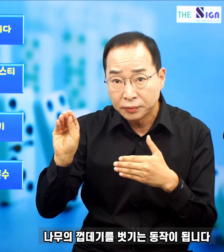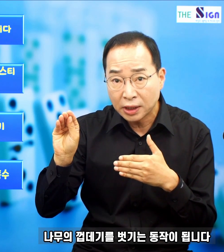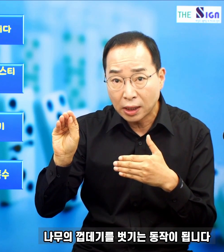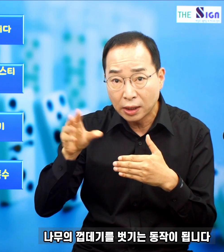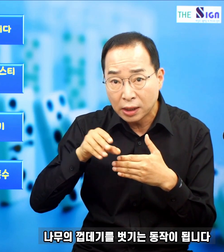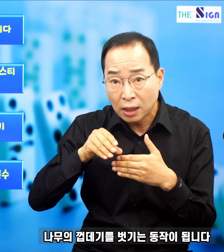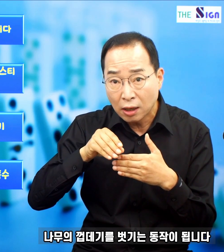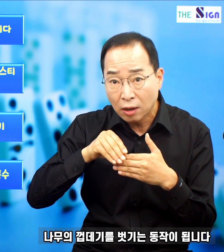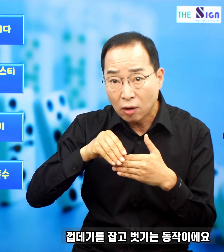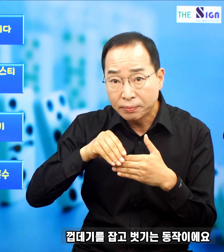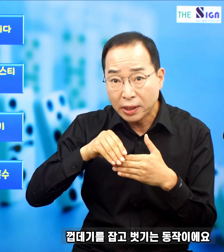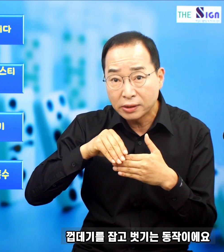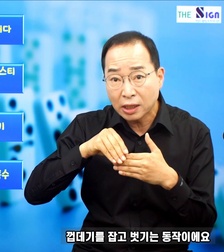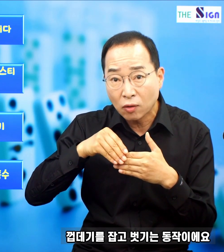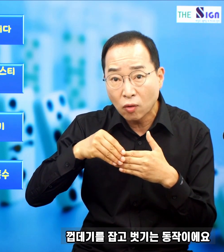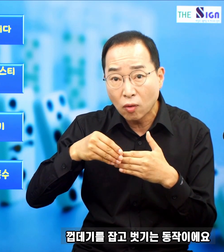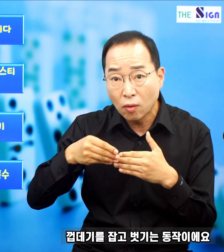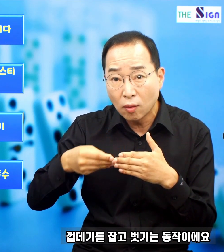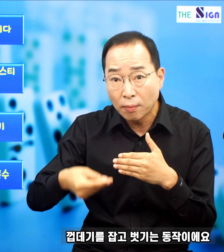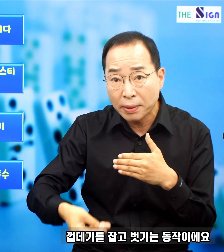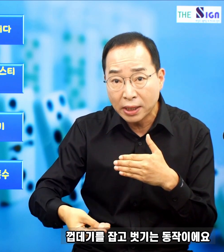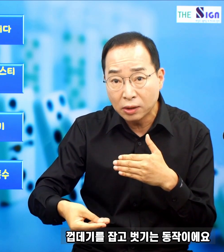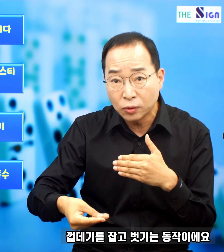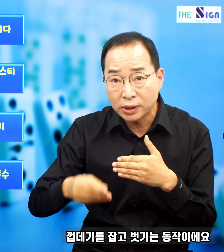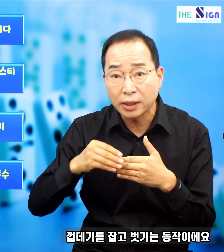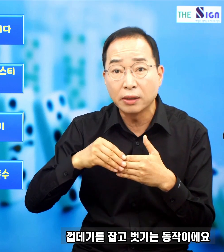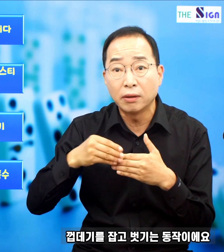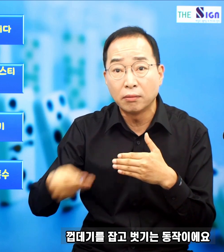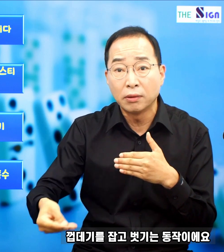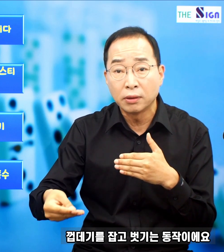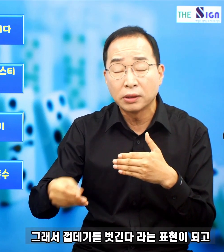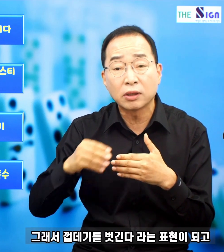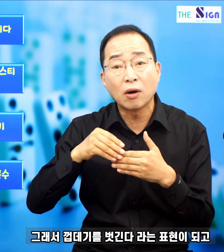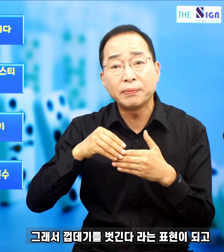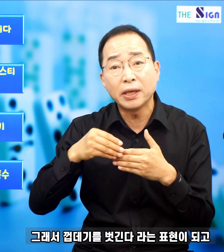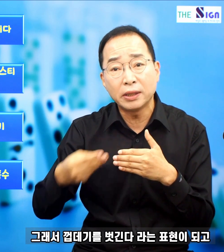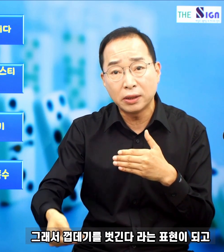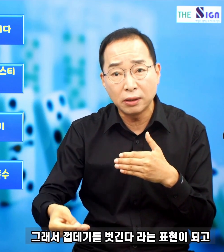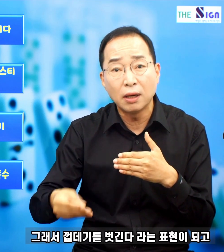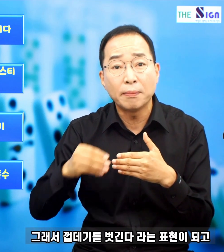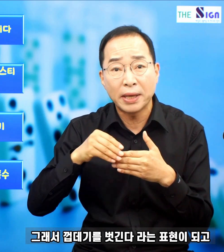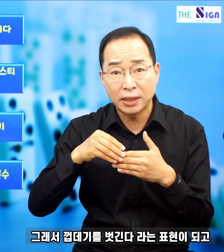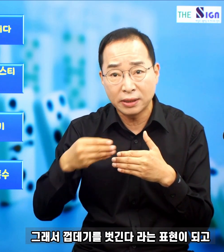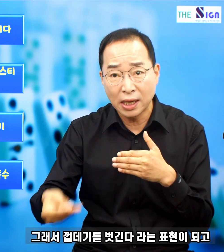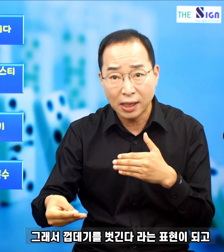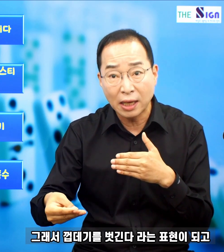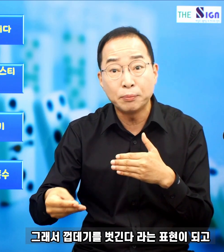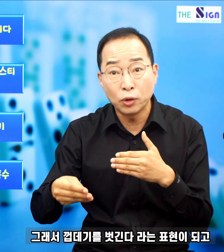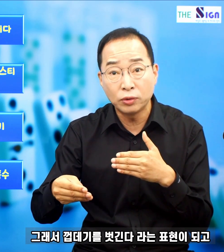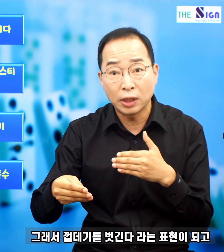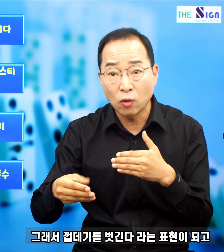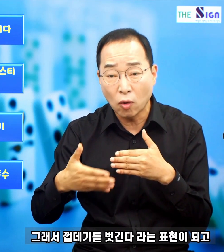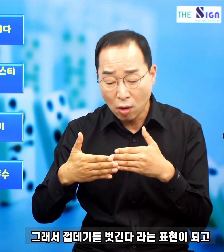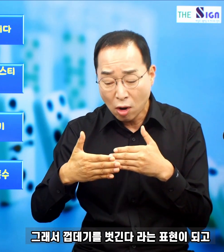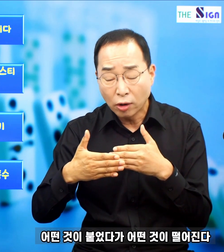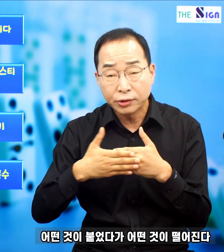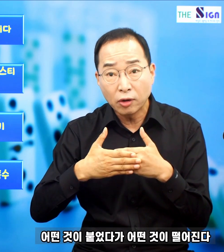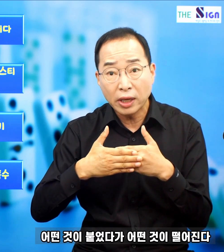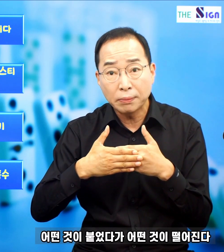자, 껍데기를 잡고 벗기는 동작이에요. 그래서 껍데기를 벗긴다라는 표현이 되고, 어떤 게